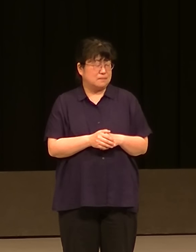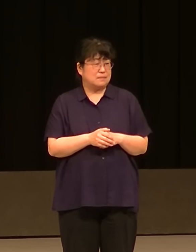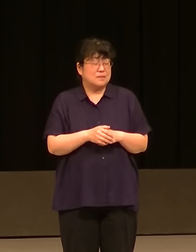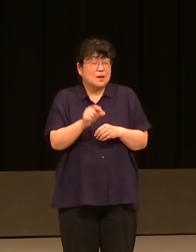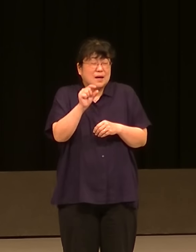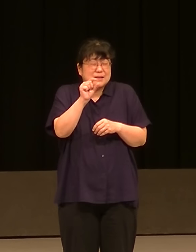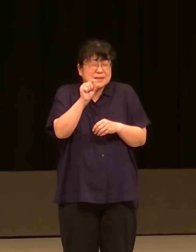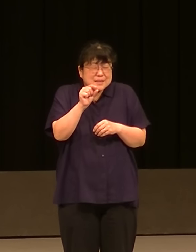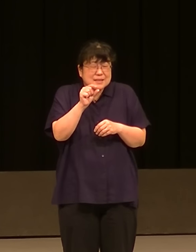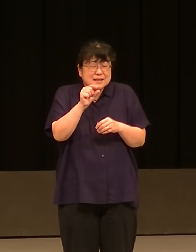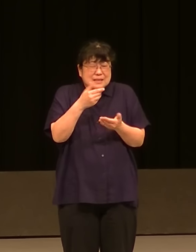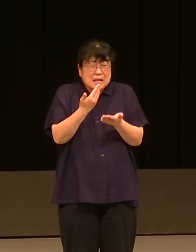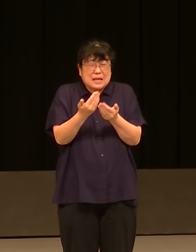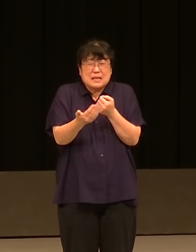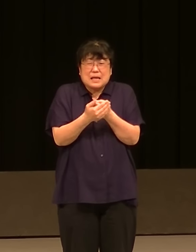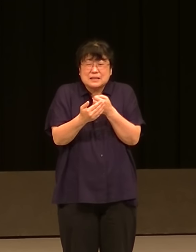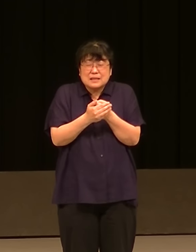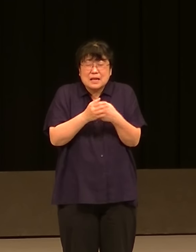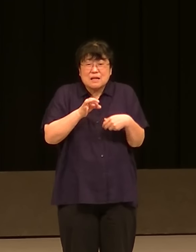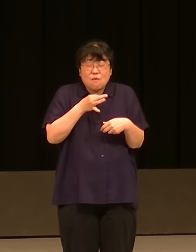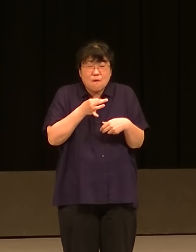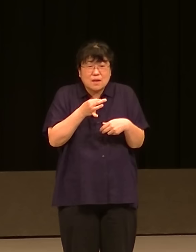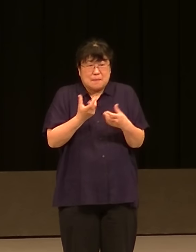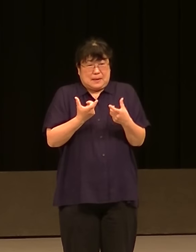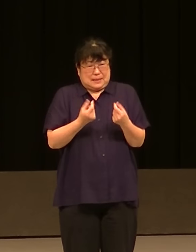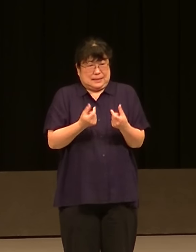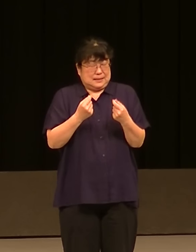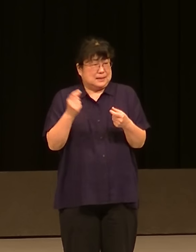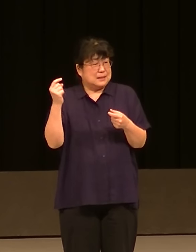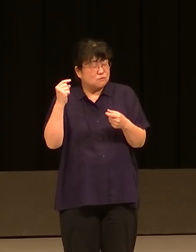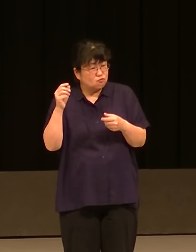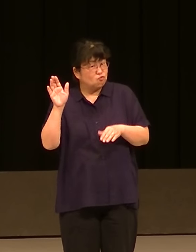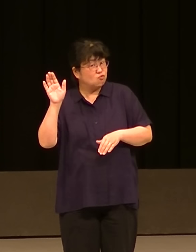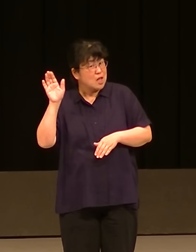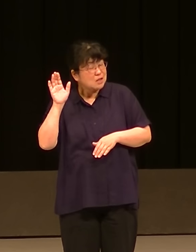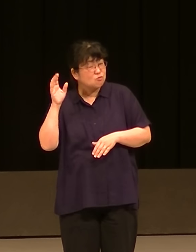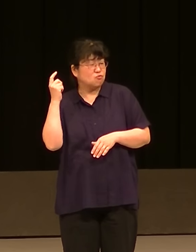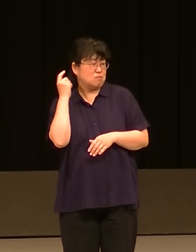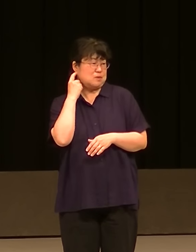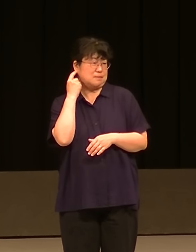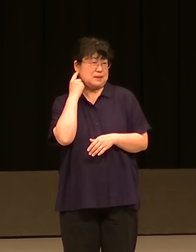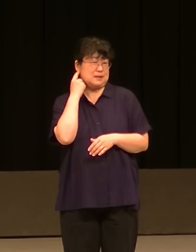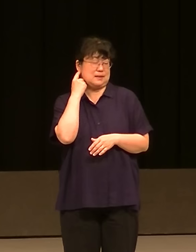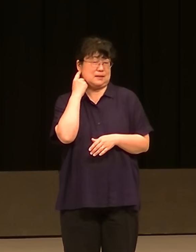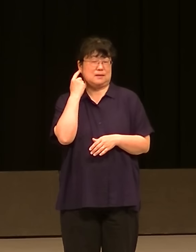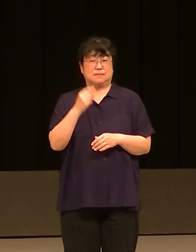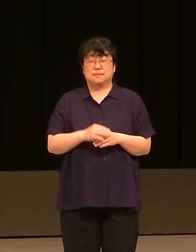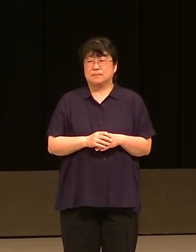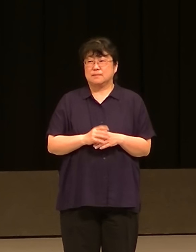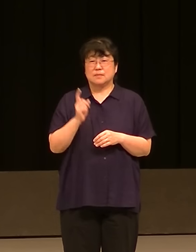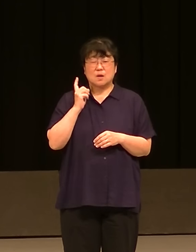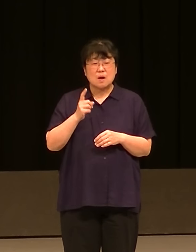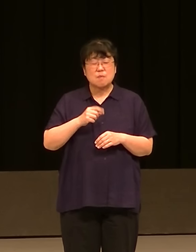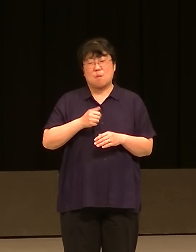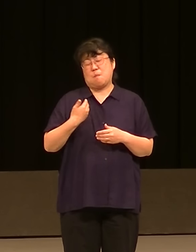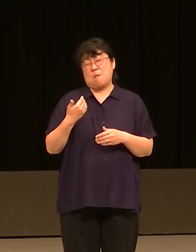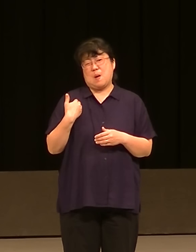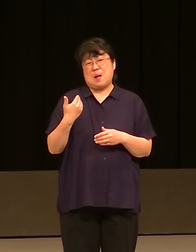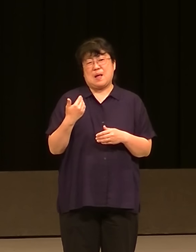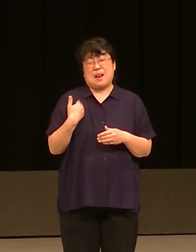小さな悲鳴でも聞き漏らさない、傾聴する耳、これもまた、このワカラアーズや、た